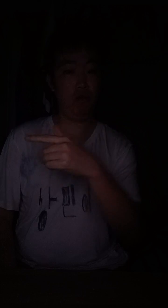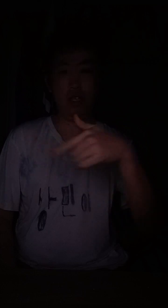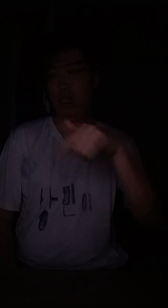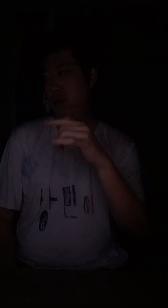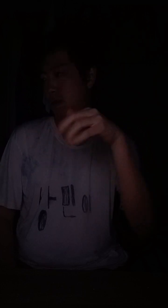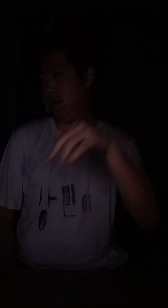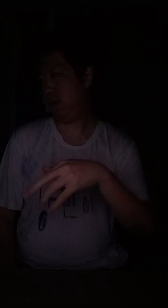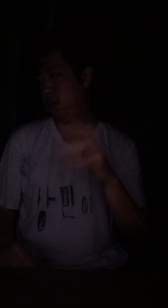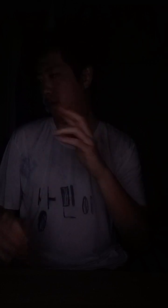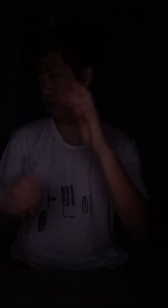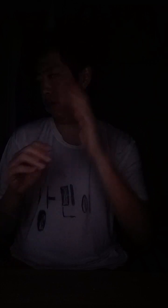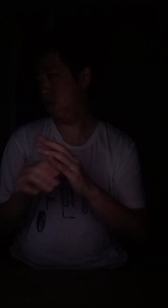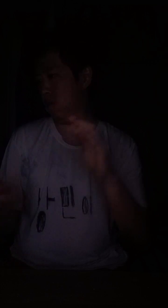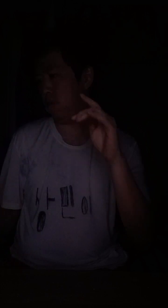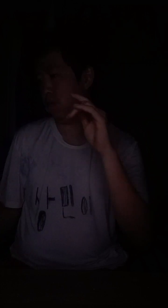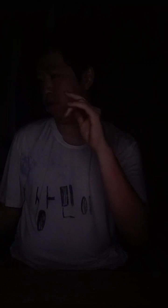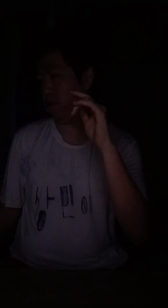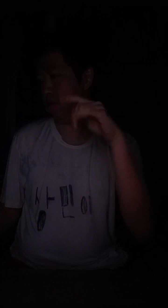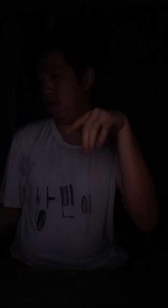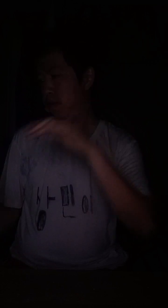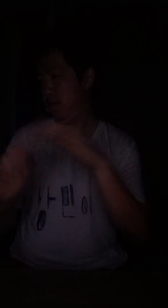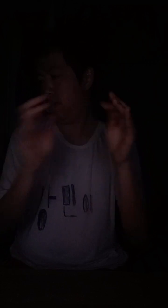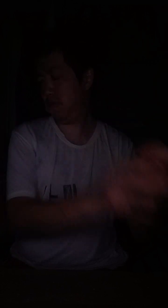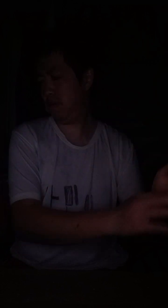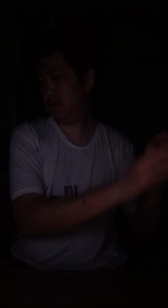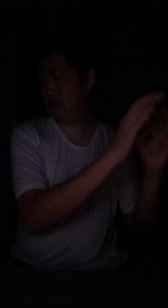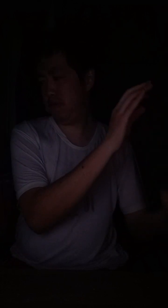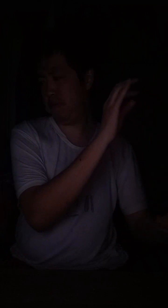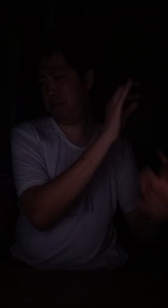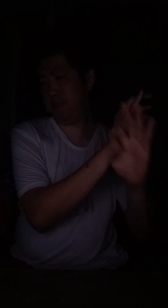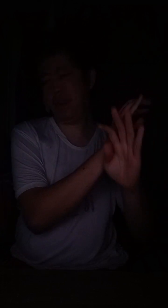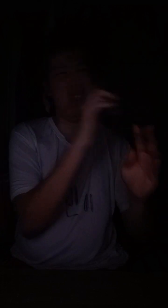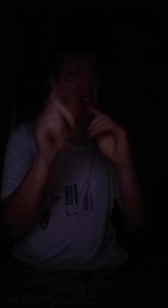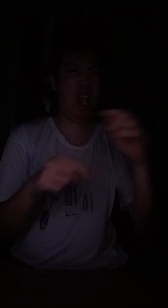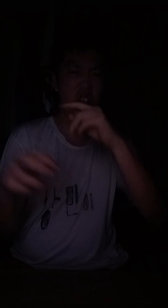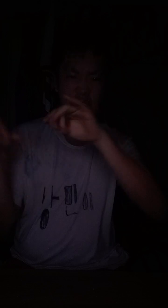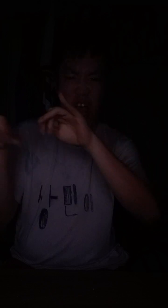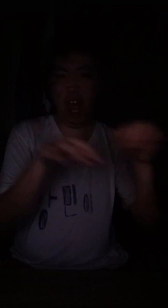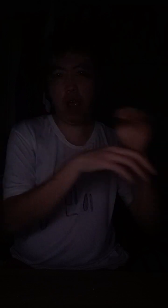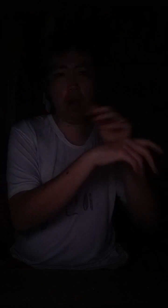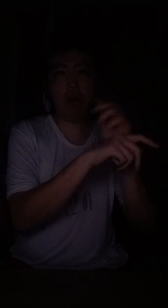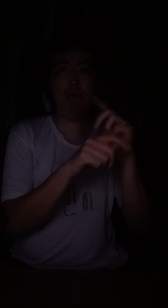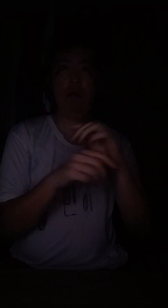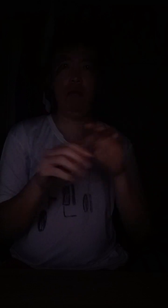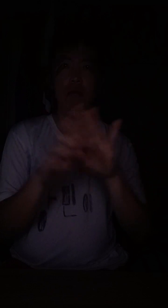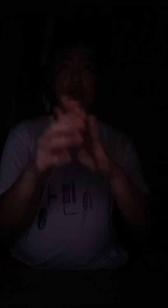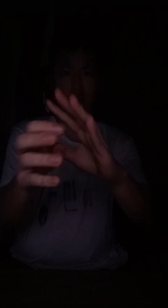김태규 방송통신위원장 직무대행과 야당 의원 사이에서 고성과 막말이 오가기도 했습니다. 김기태